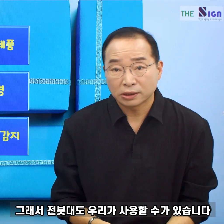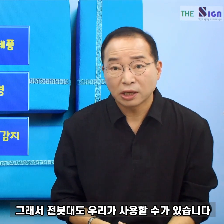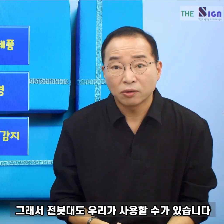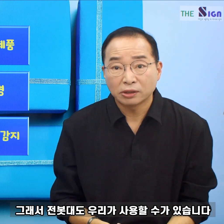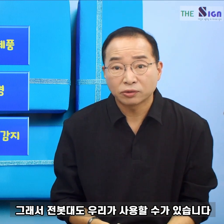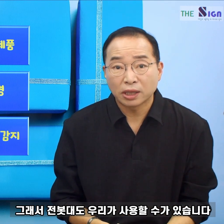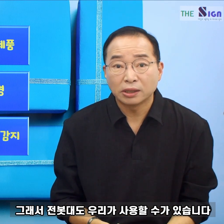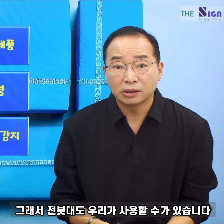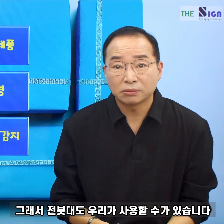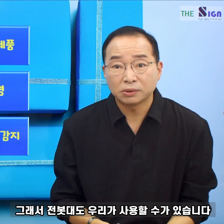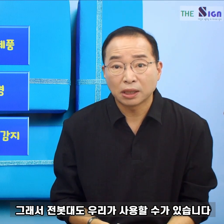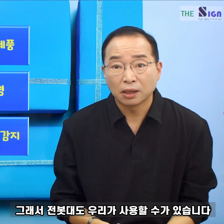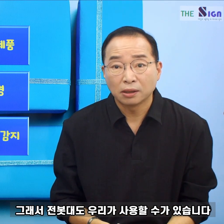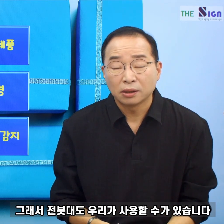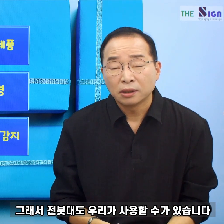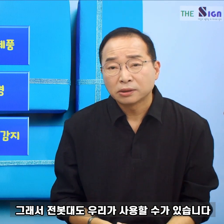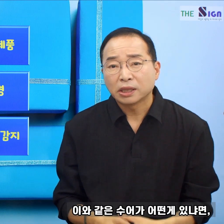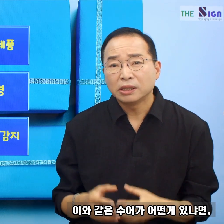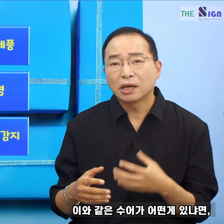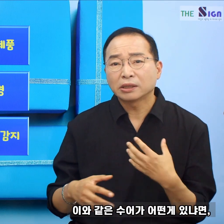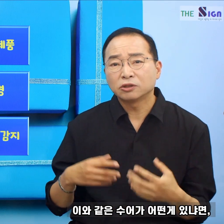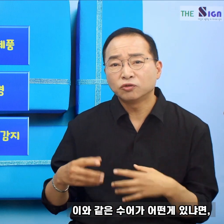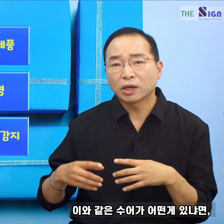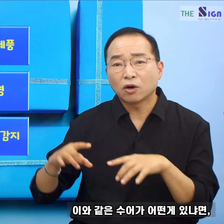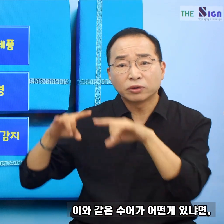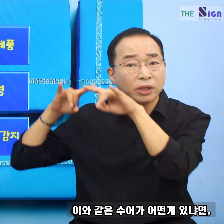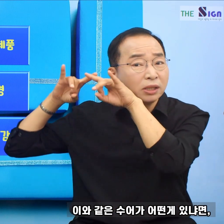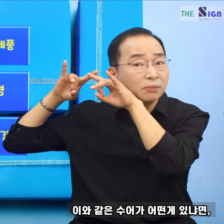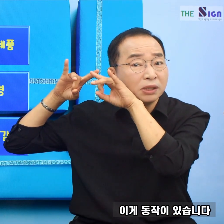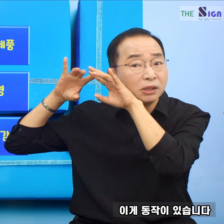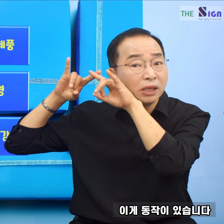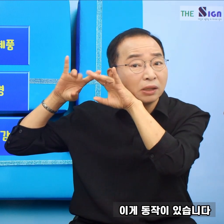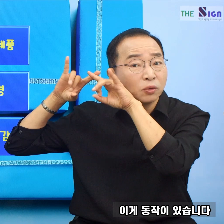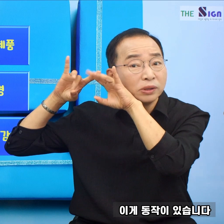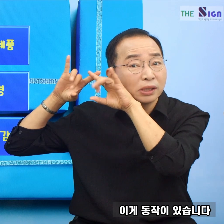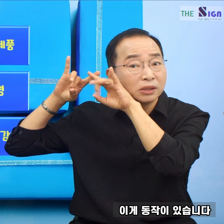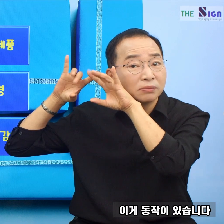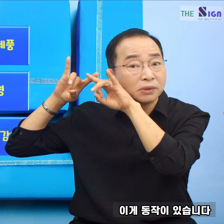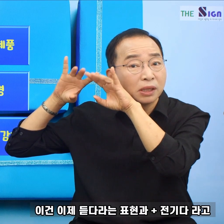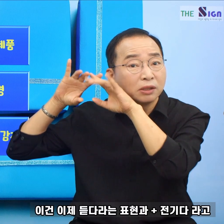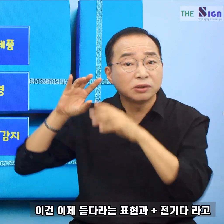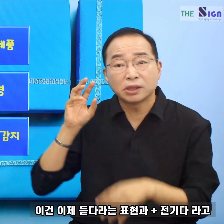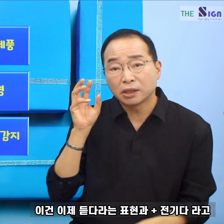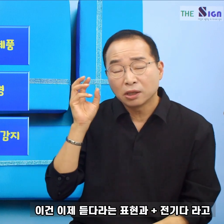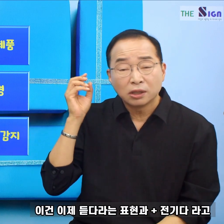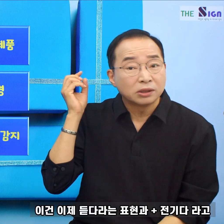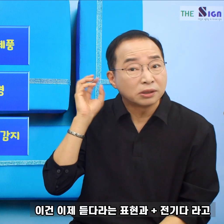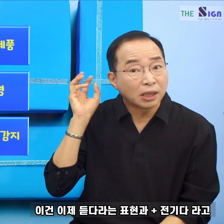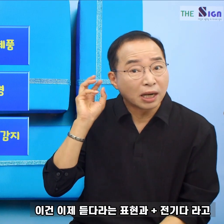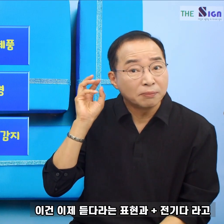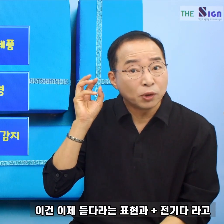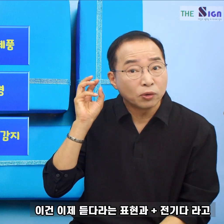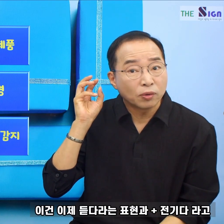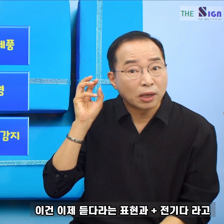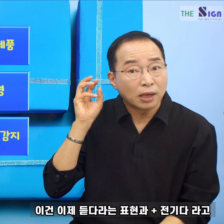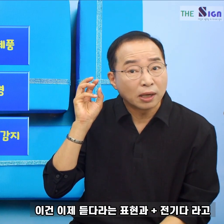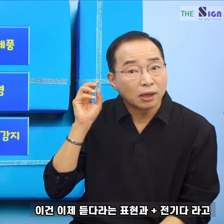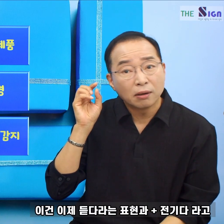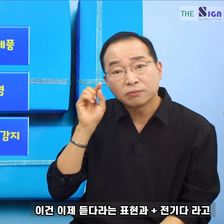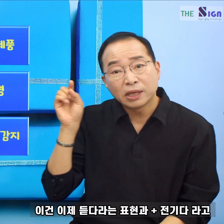사용할 수가 있습니다. 자, 이와 같은 수화가 어떤 게 있냐면 이게 동작이 있습니다. 이건 이제 듣다라는 표현과